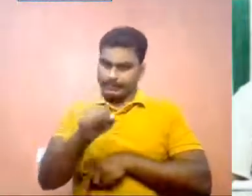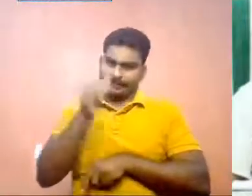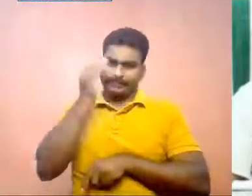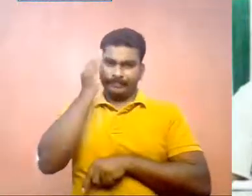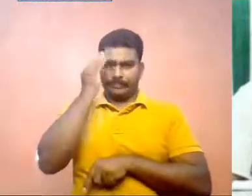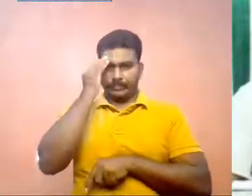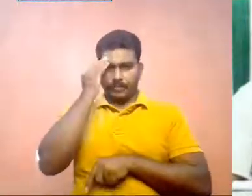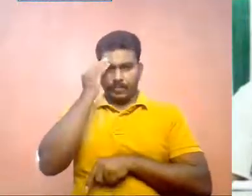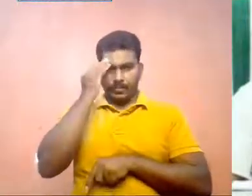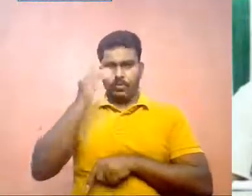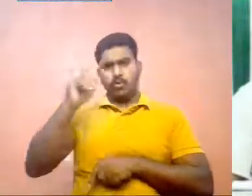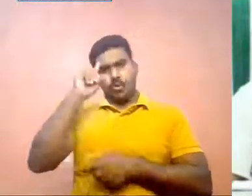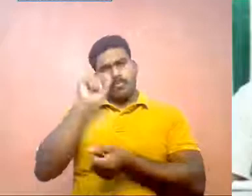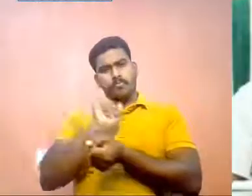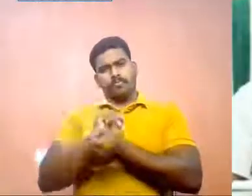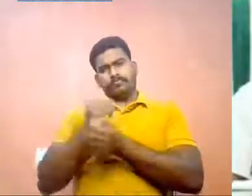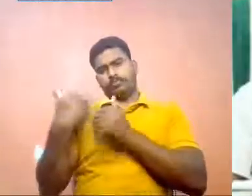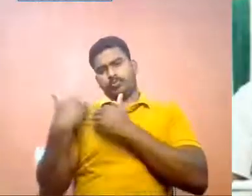അതിൽ